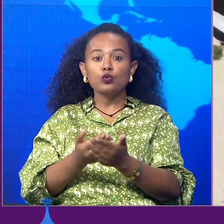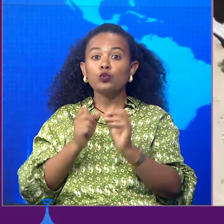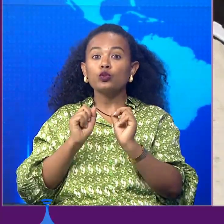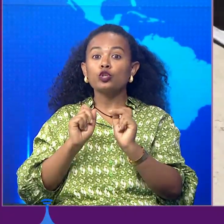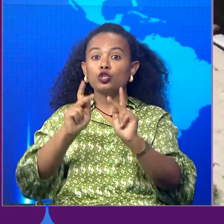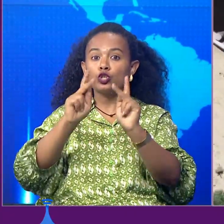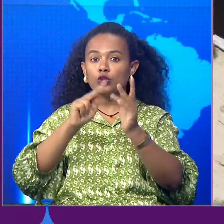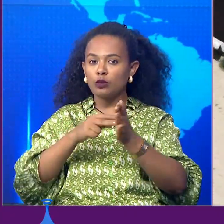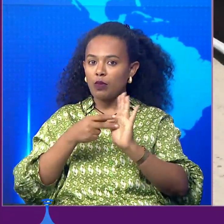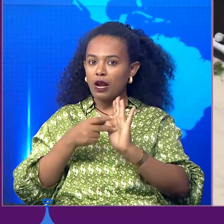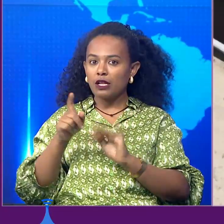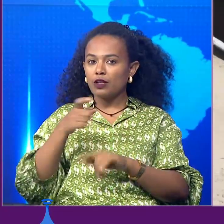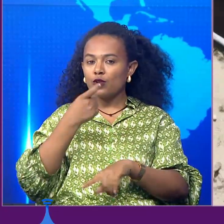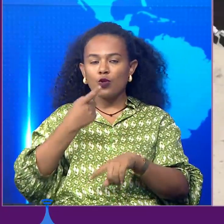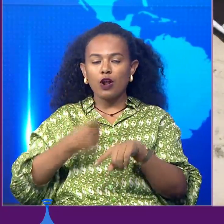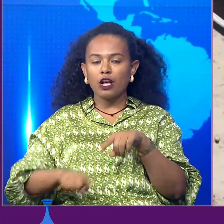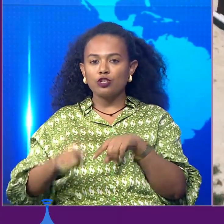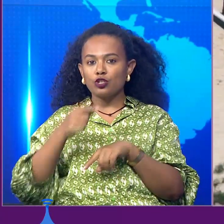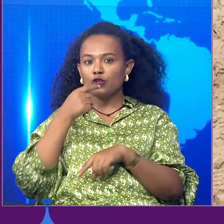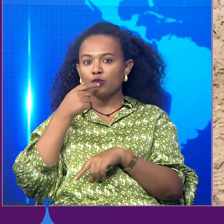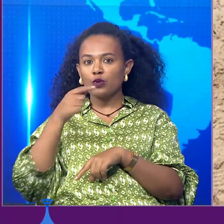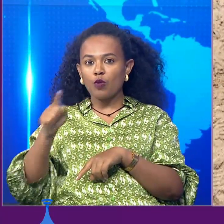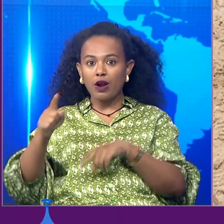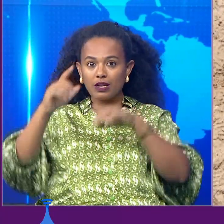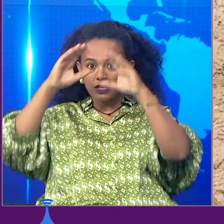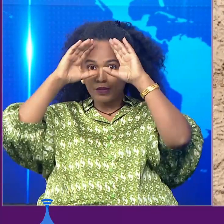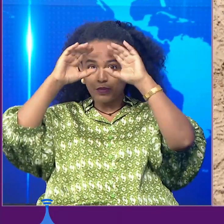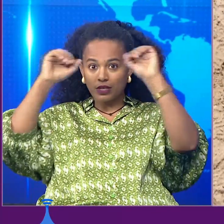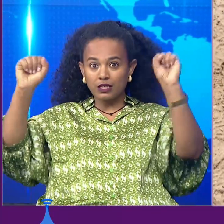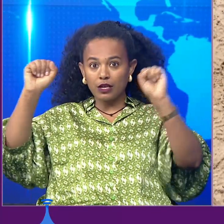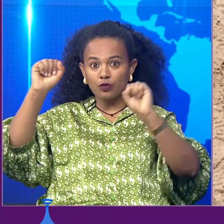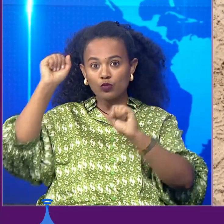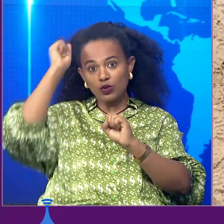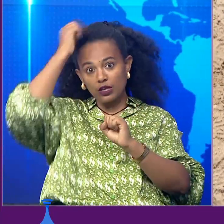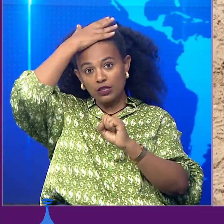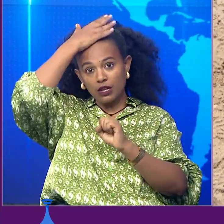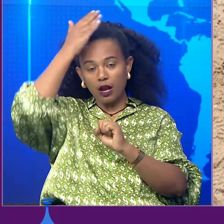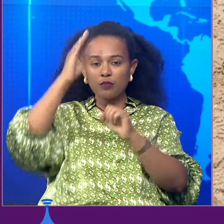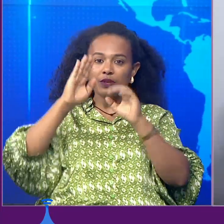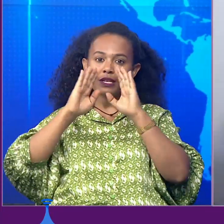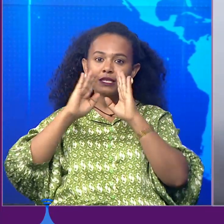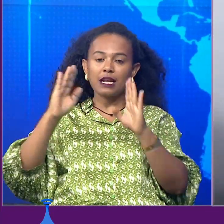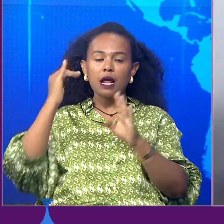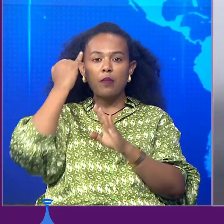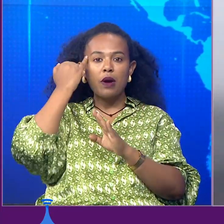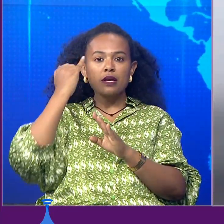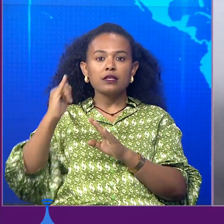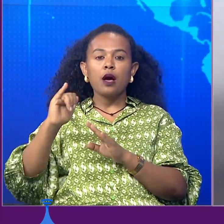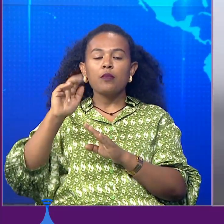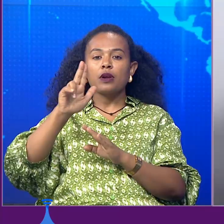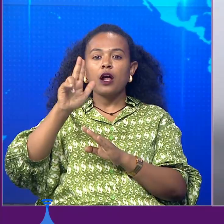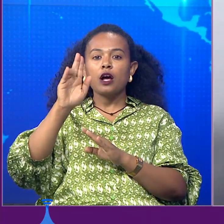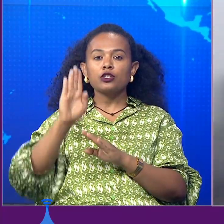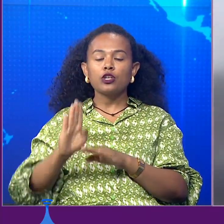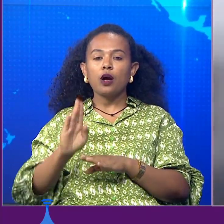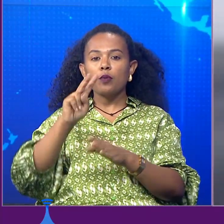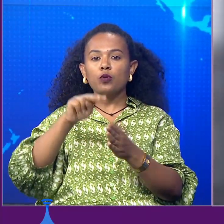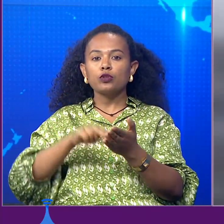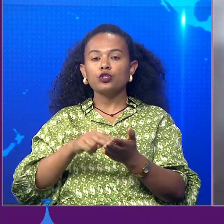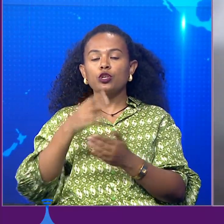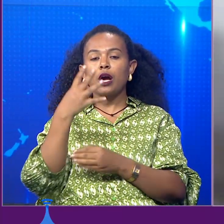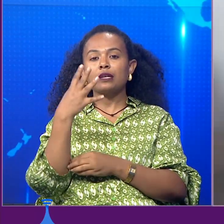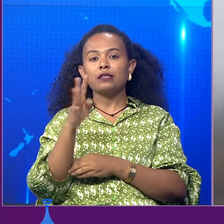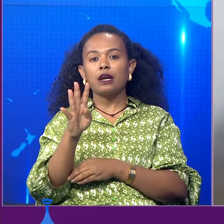ማለት ሊሆን አይችልም ብለዋል። የፕሬዚደንት ትራምፕ የሰላም ሐሳብ ዩክሬን ራሽያ